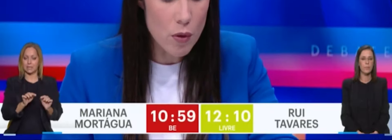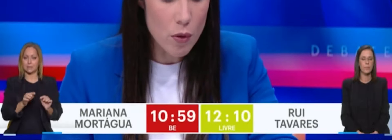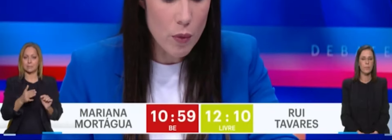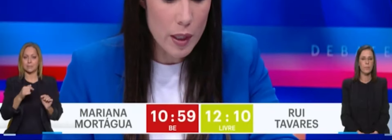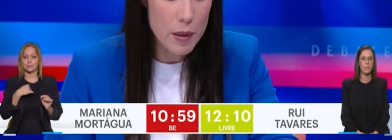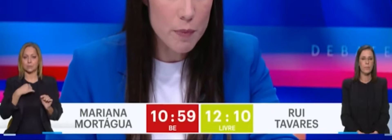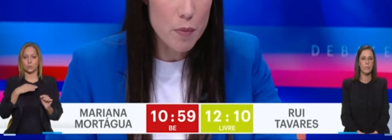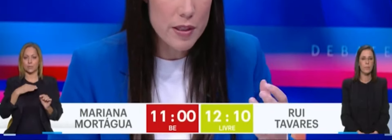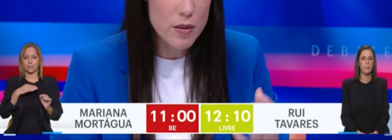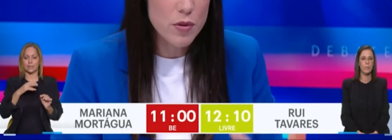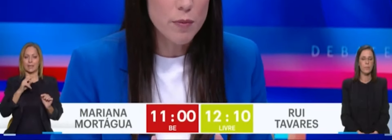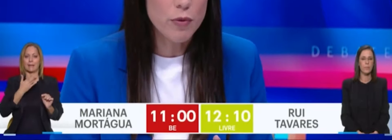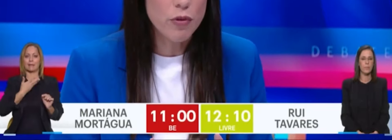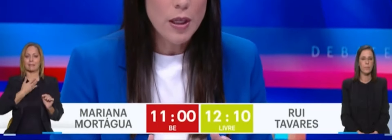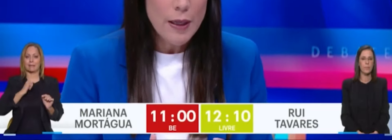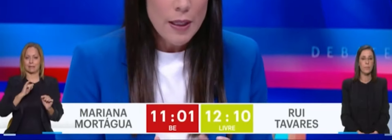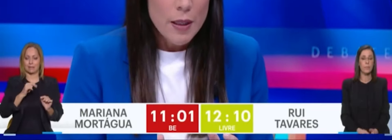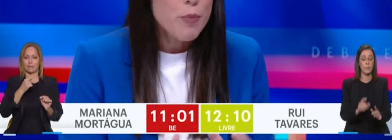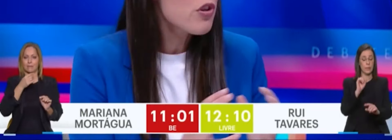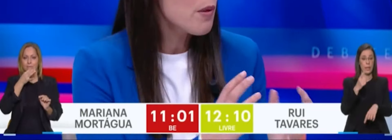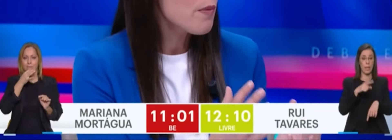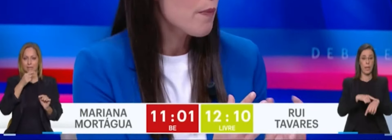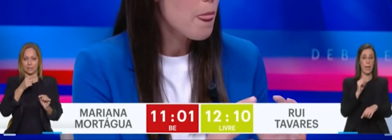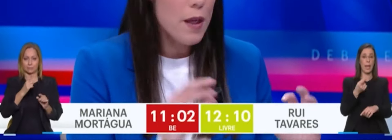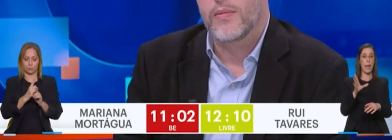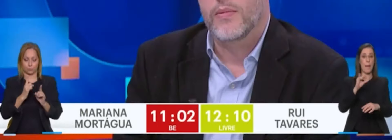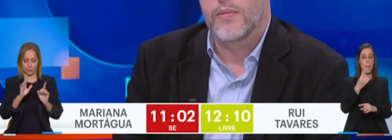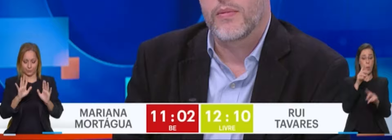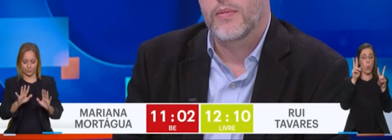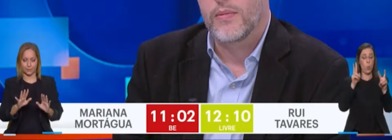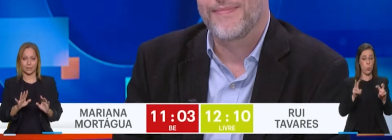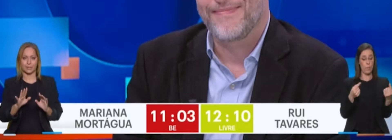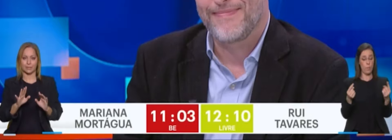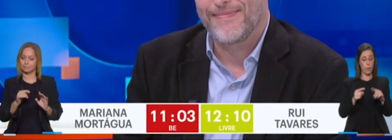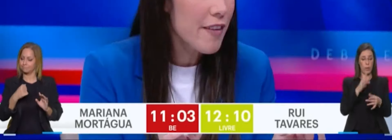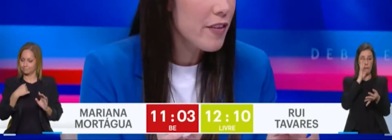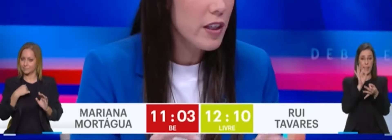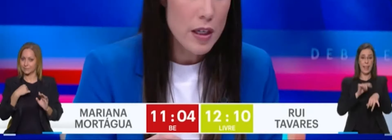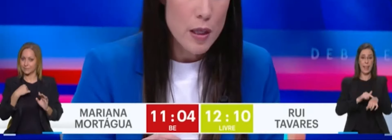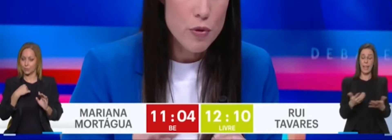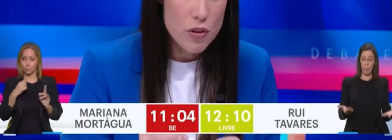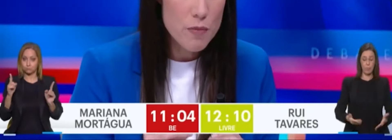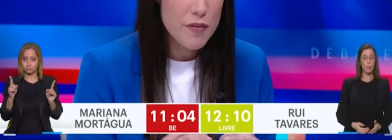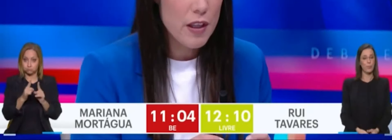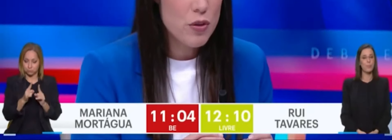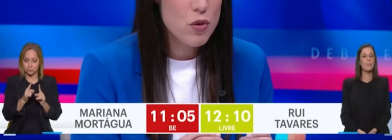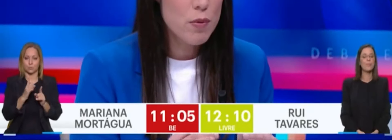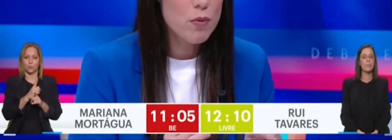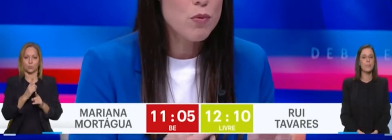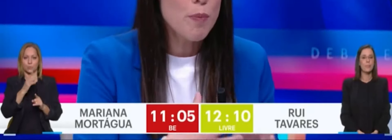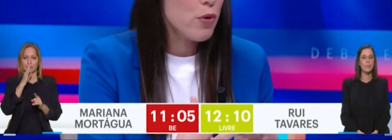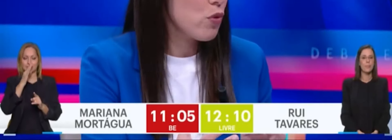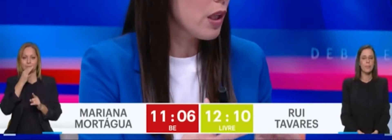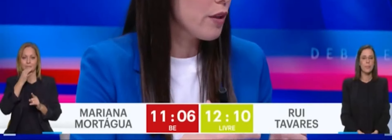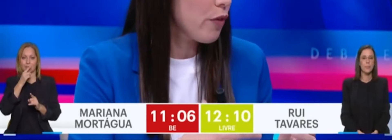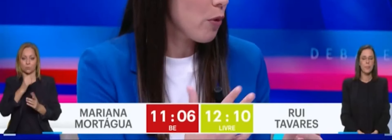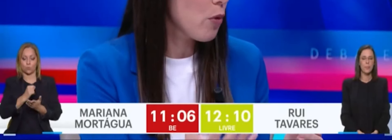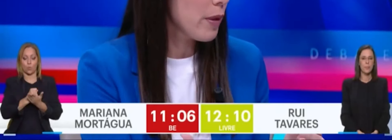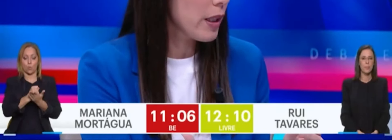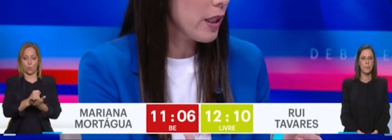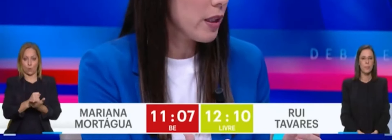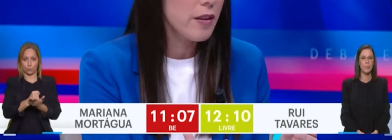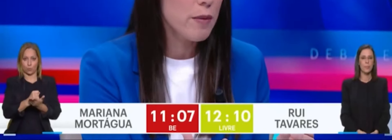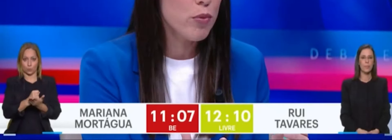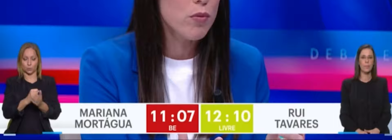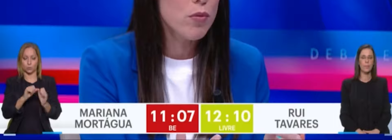voltar a ao rbi por uma razão simples muito rapidamente mais um tema tem telegráfica porque se estamos a falar sobre um um apoio social e a forma